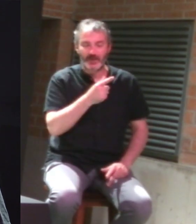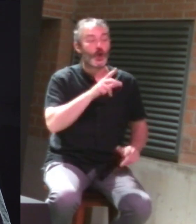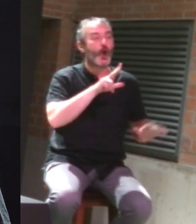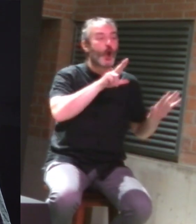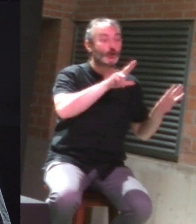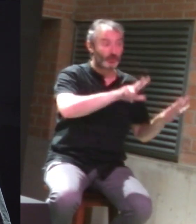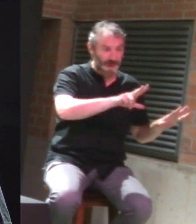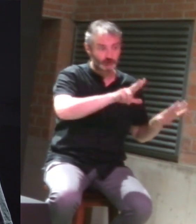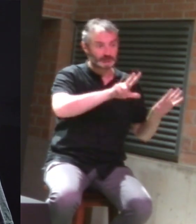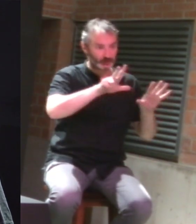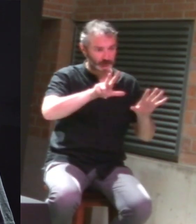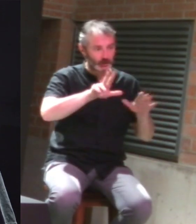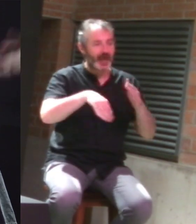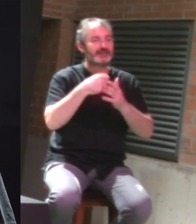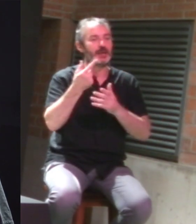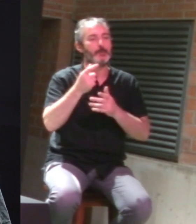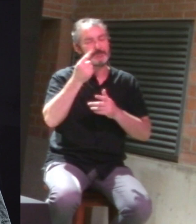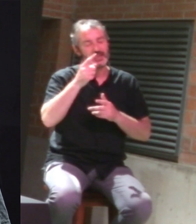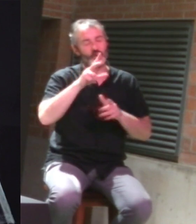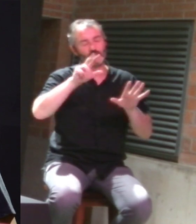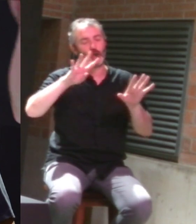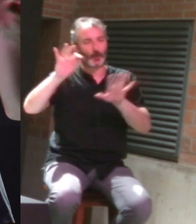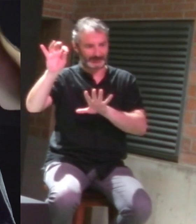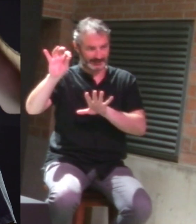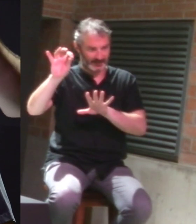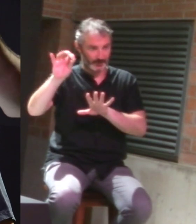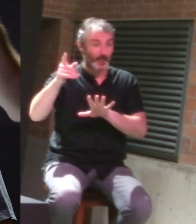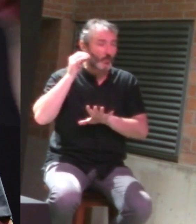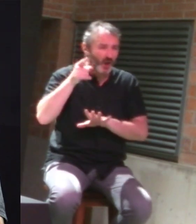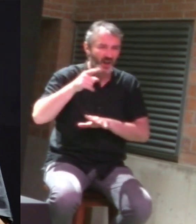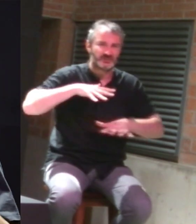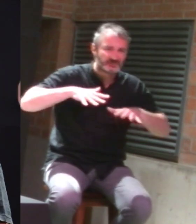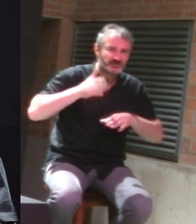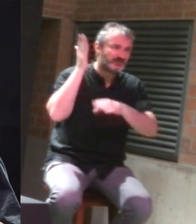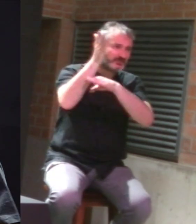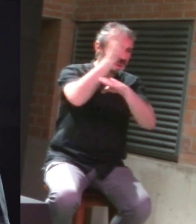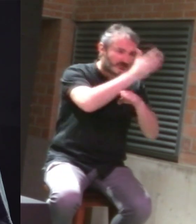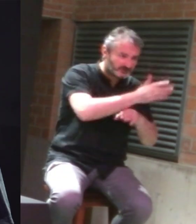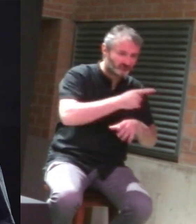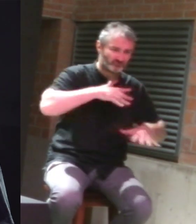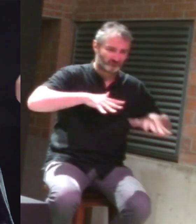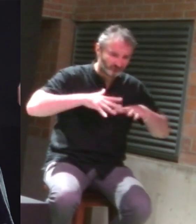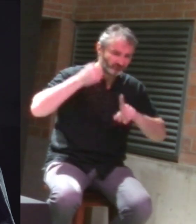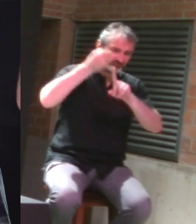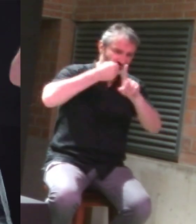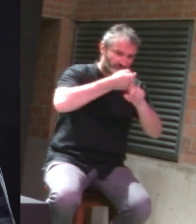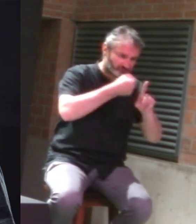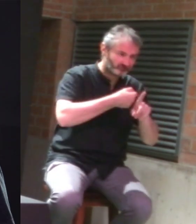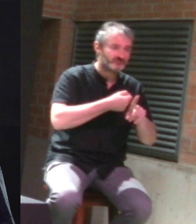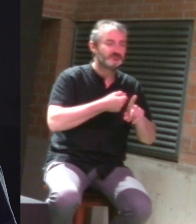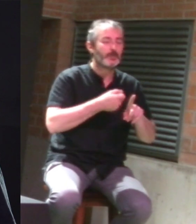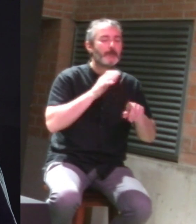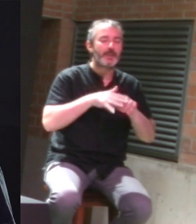1890. Las políticas societarias y los discursos exclusionistas que veníamos comentando hacia los